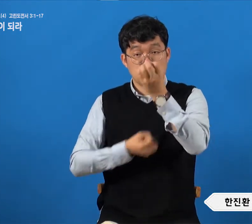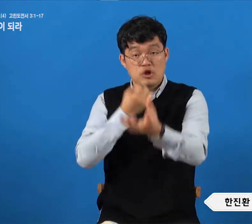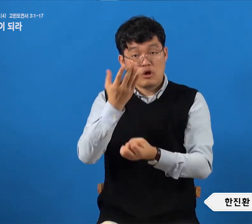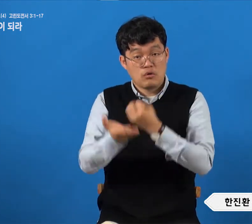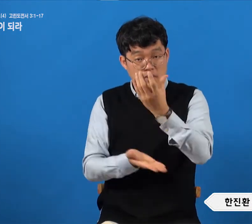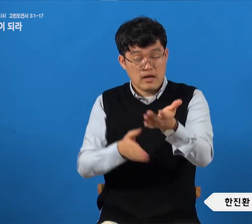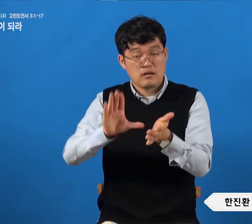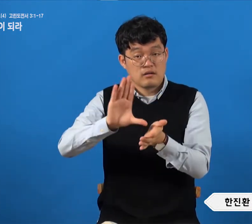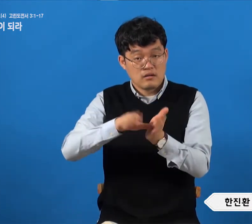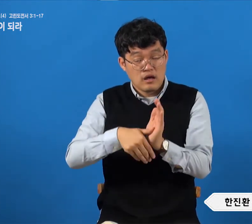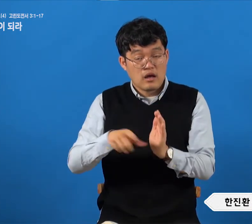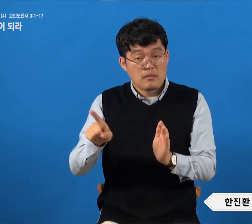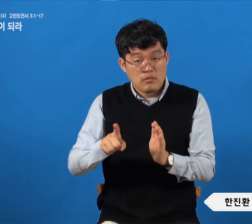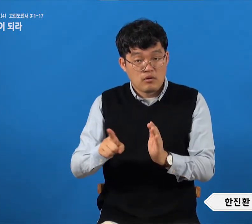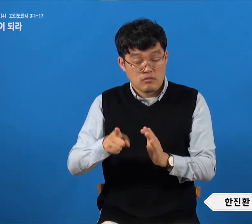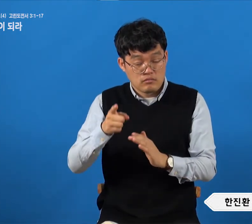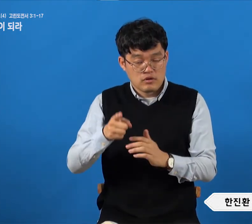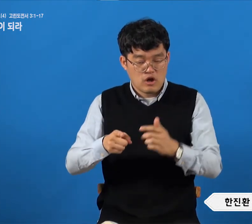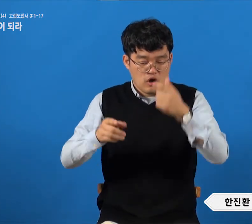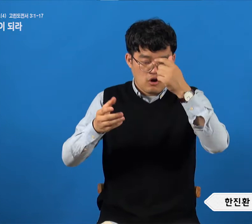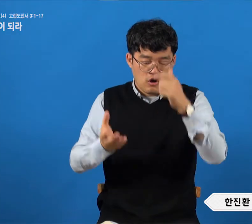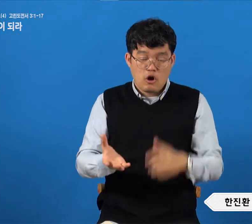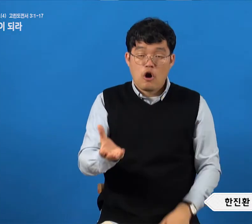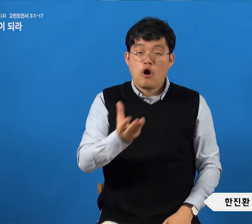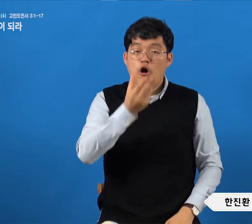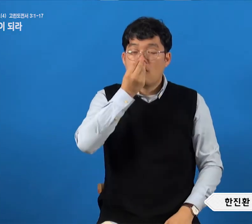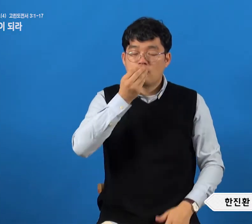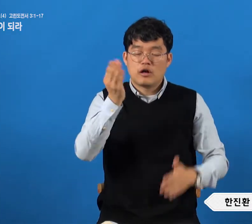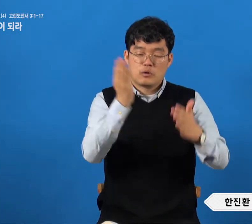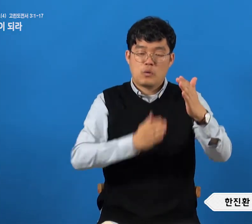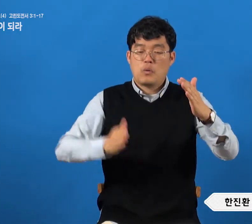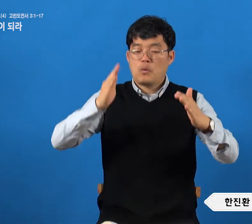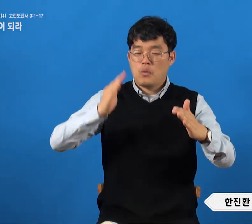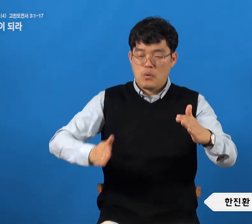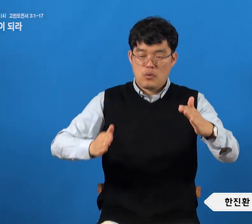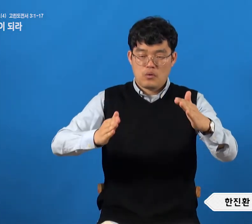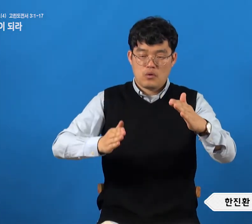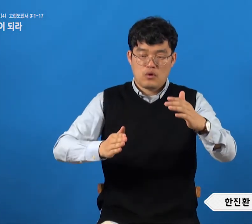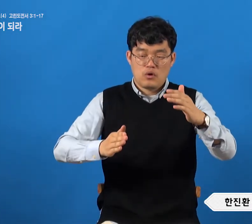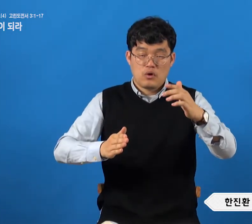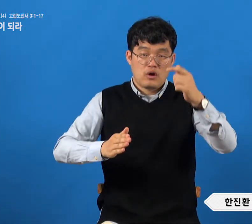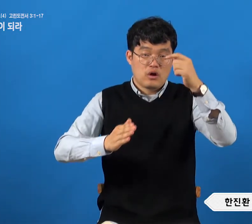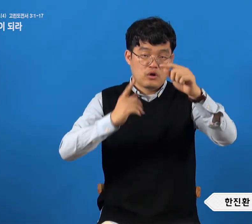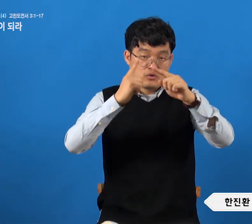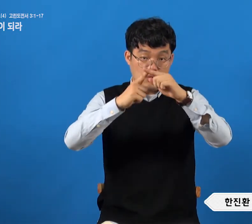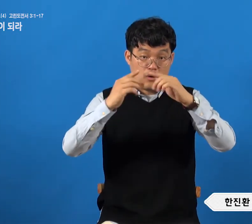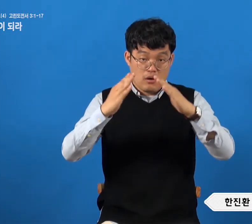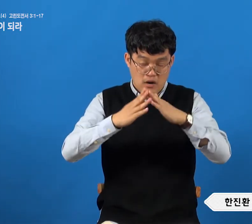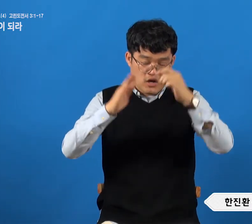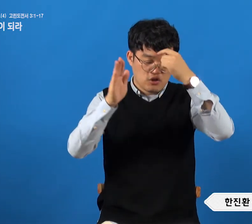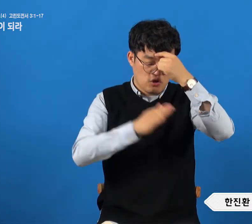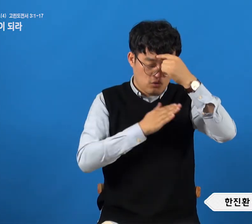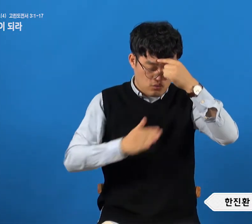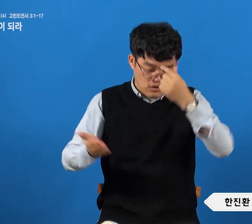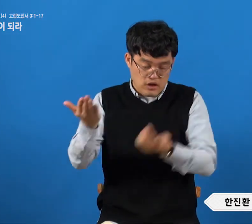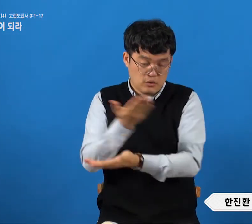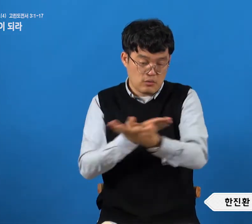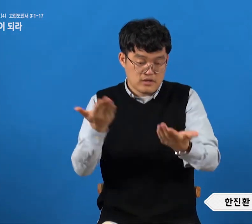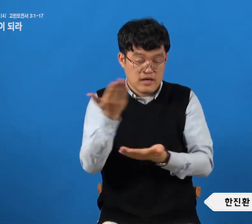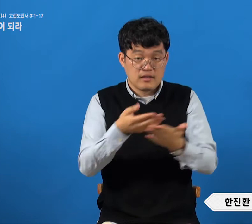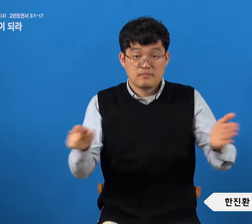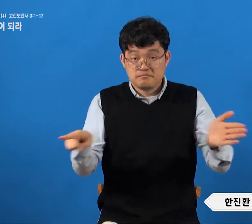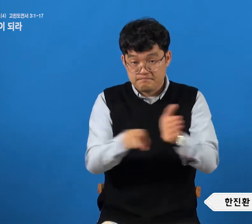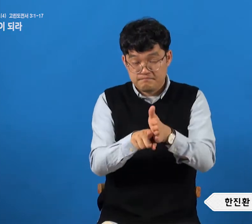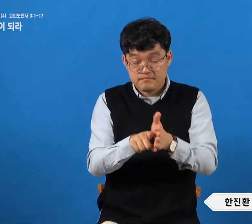때 뒷부분에 가면 거룩한 공교회와 성도의 교제를 믿는다, 그렇게 고백을